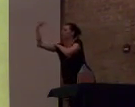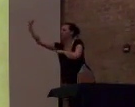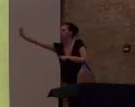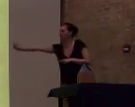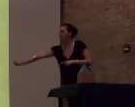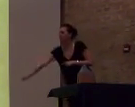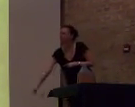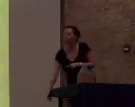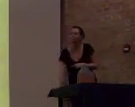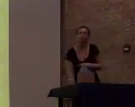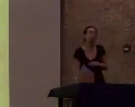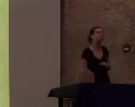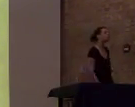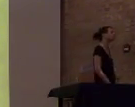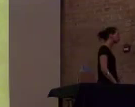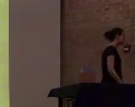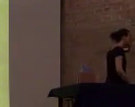da floresta.